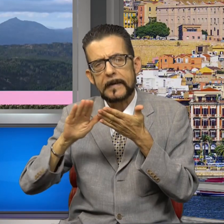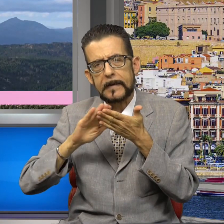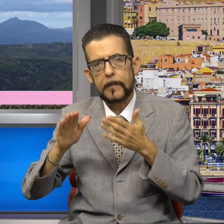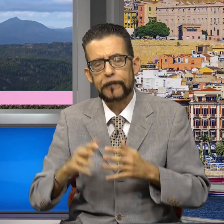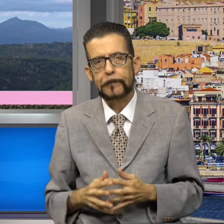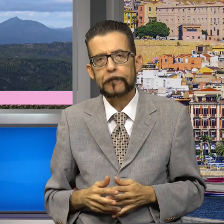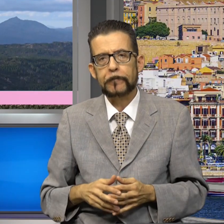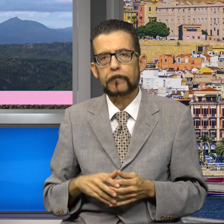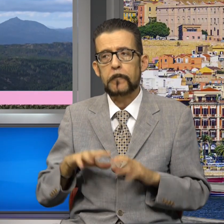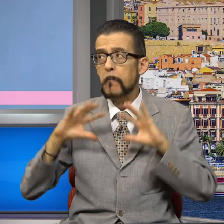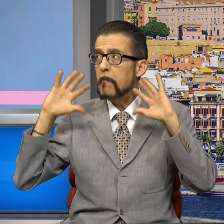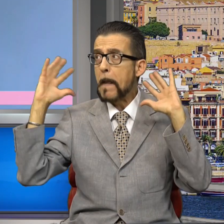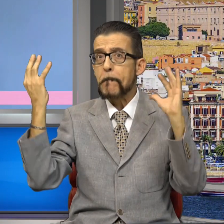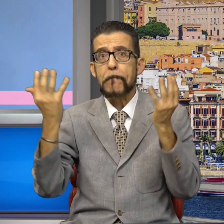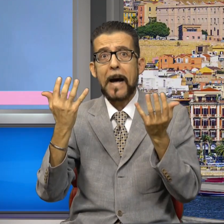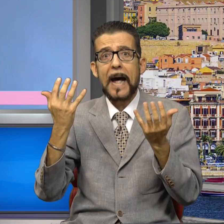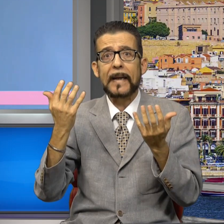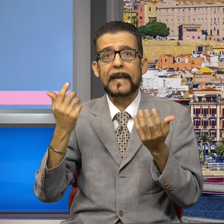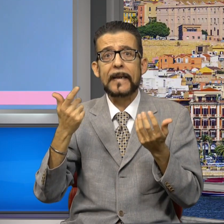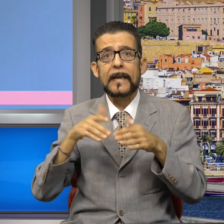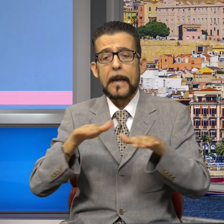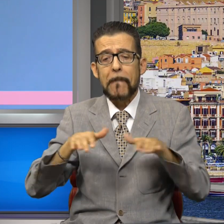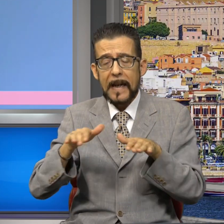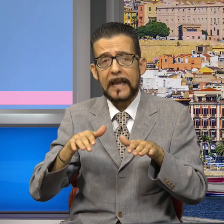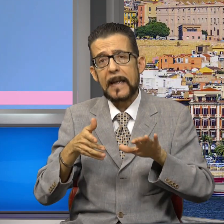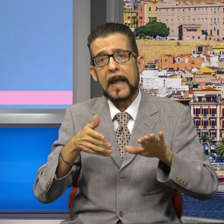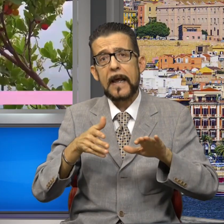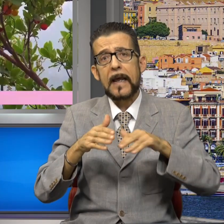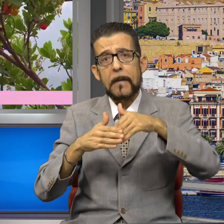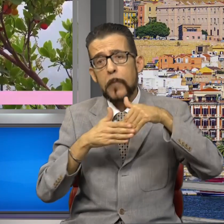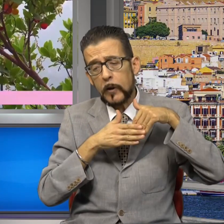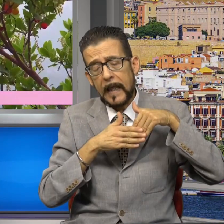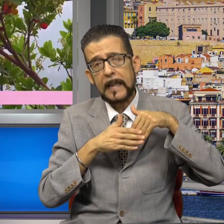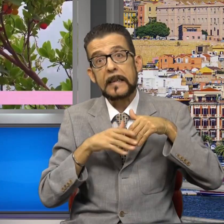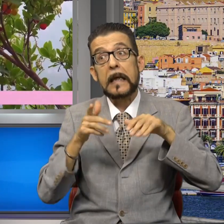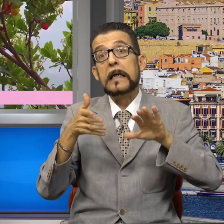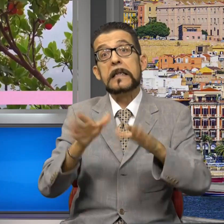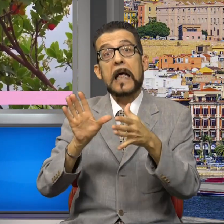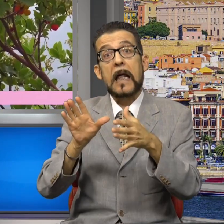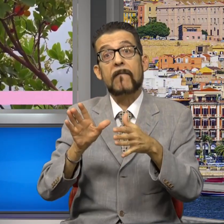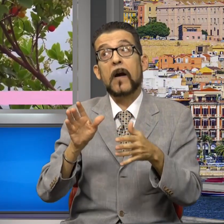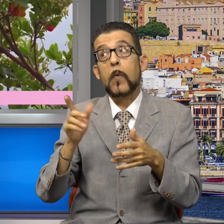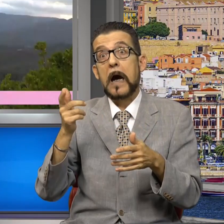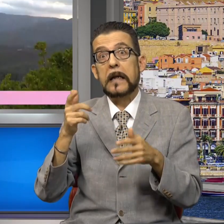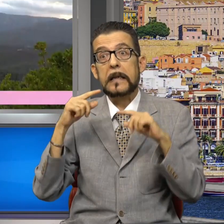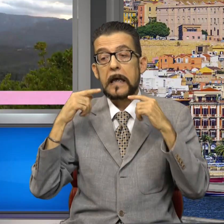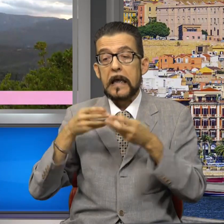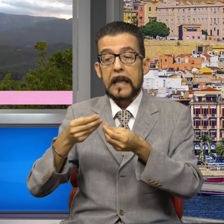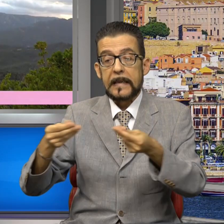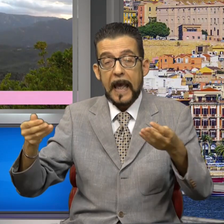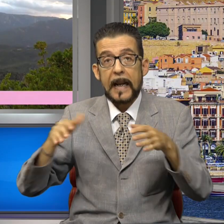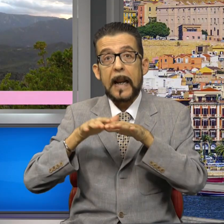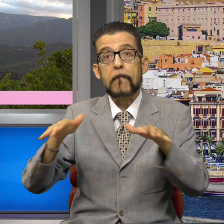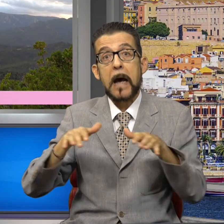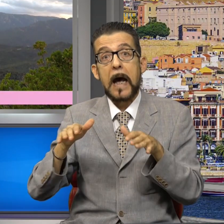I parchi e le aree marine protette garantiscono la salvaguardia e la conservazione dell'ambiente, terra e mare e della sua biodiversità.